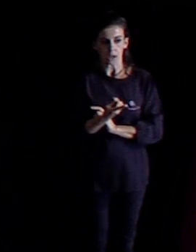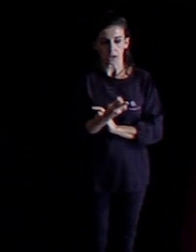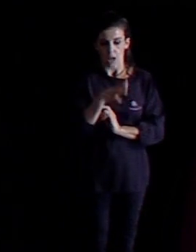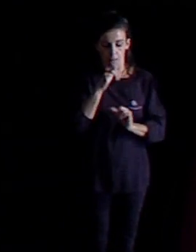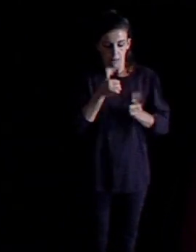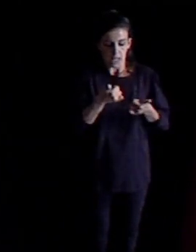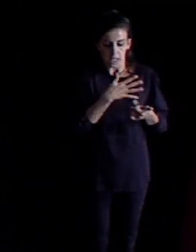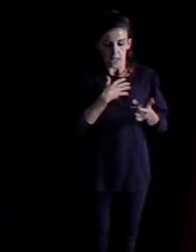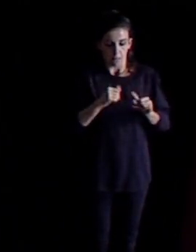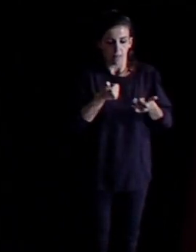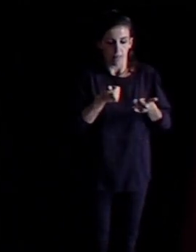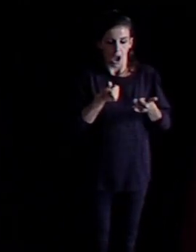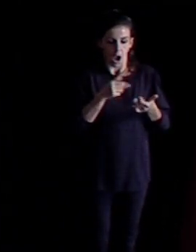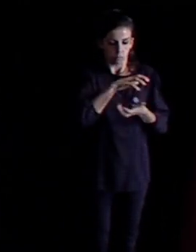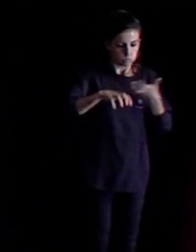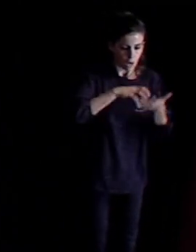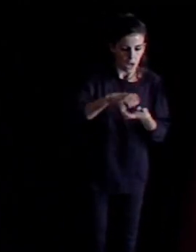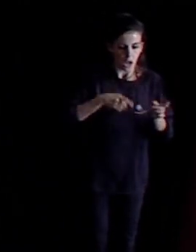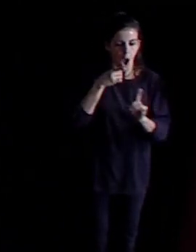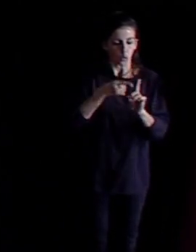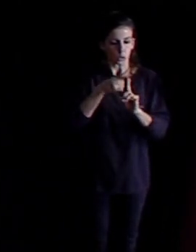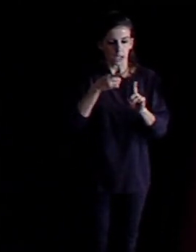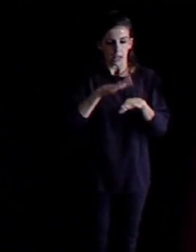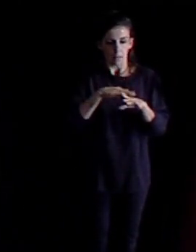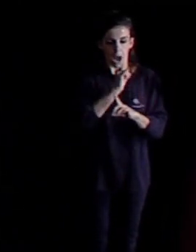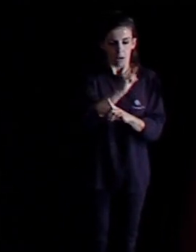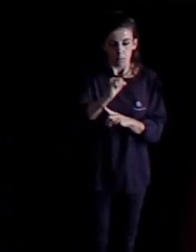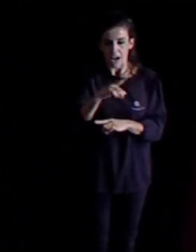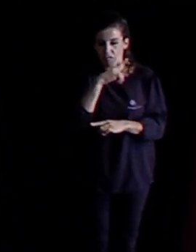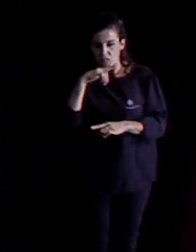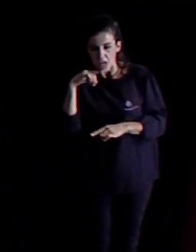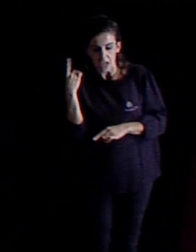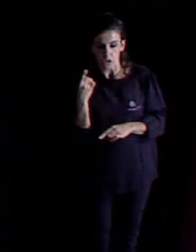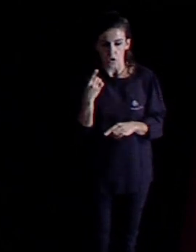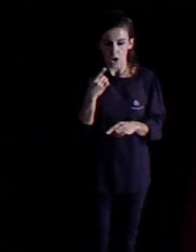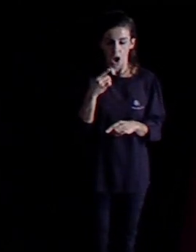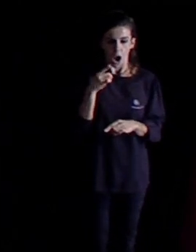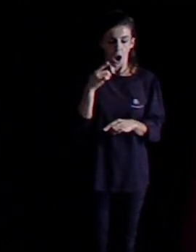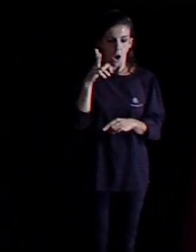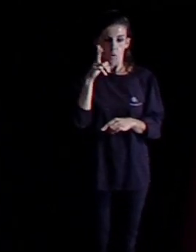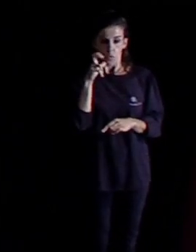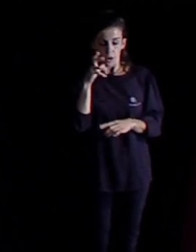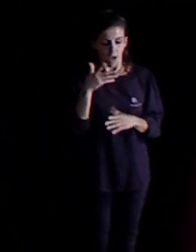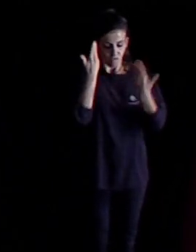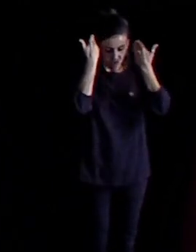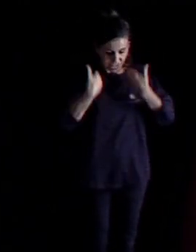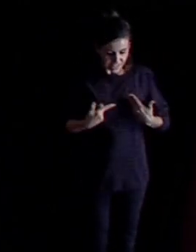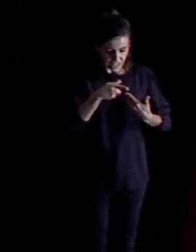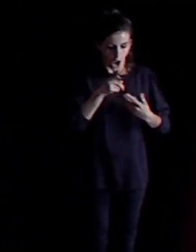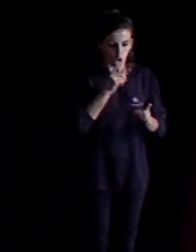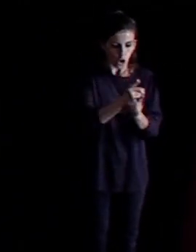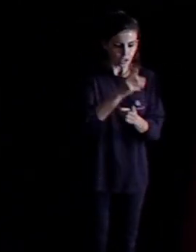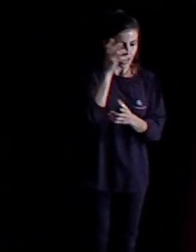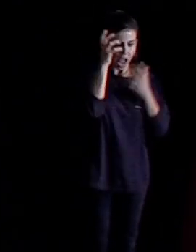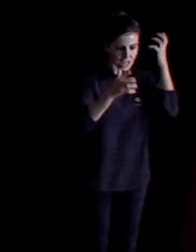iniciar pelea, utilizar armas haciendo daño, la crueldad física hacia los animales y hacia las personas, ese es un